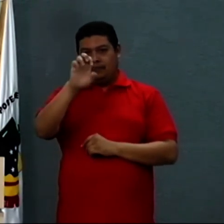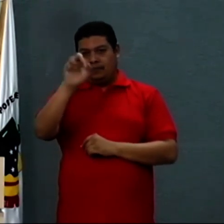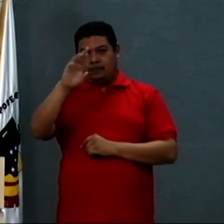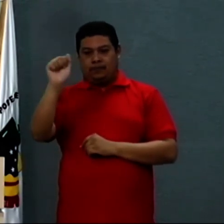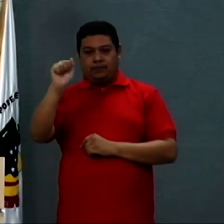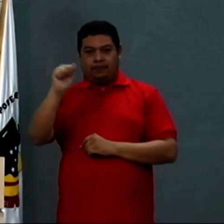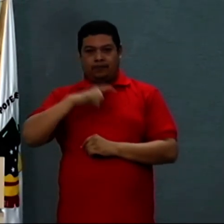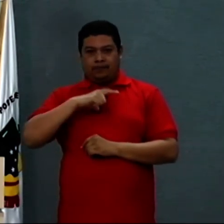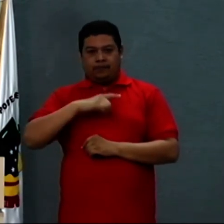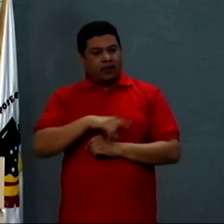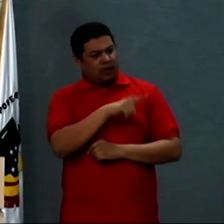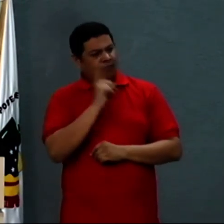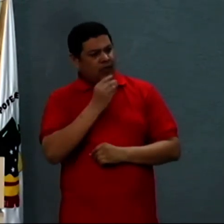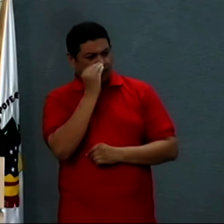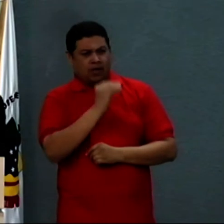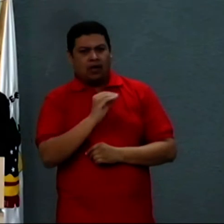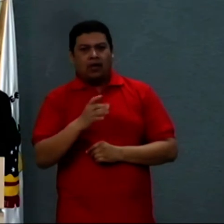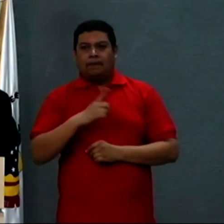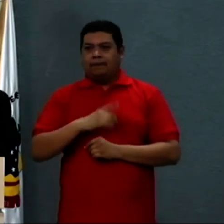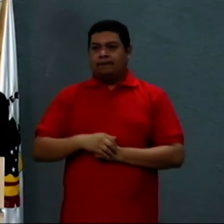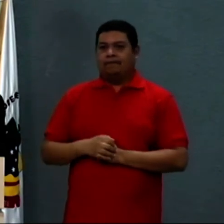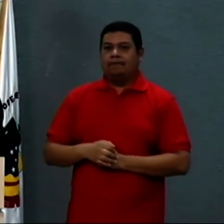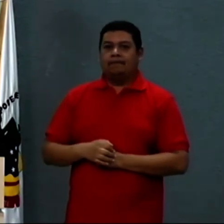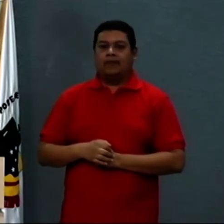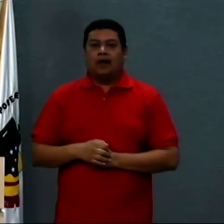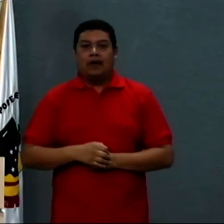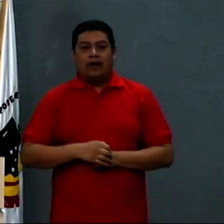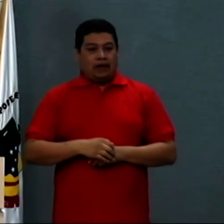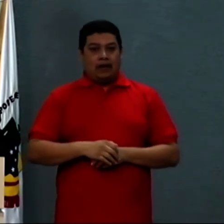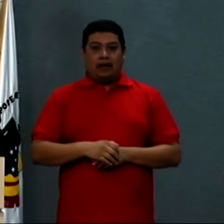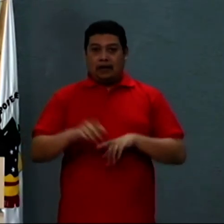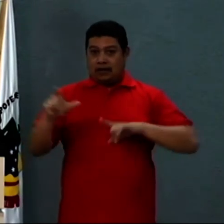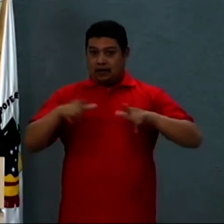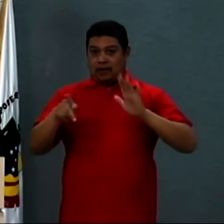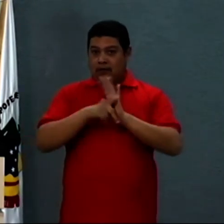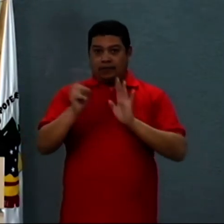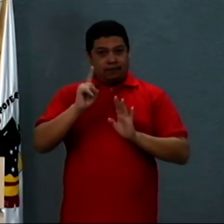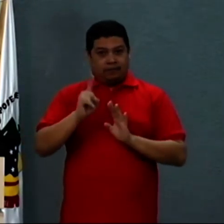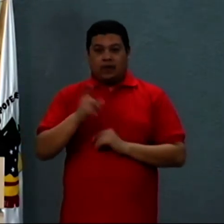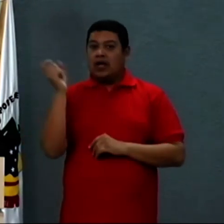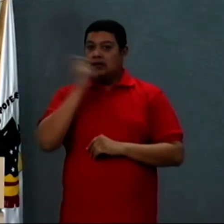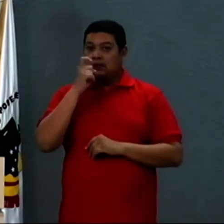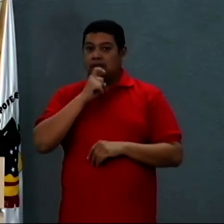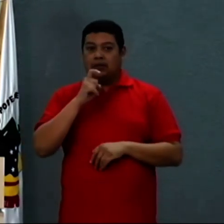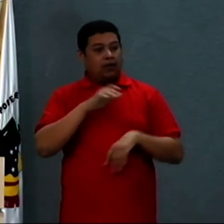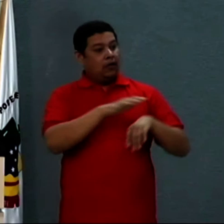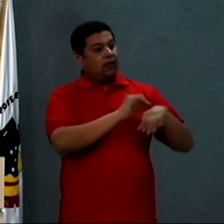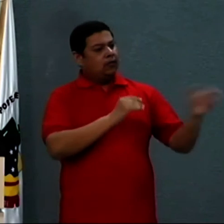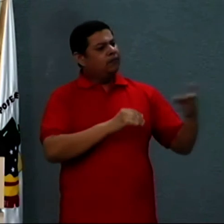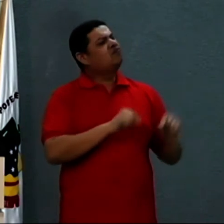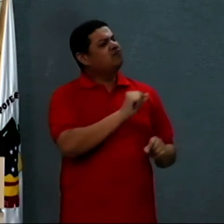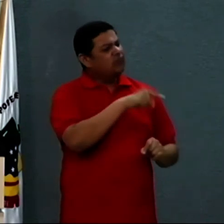empresa particular. Pessoal, é mentira. Eu estive lá, conversei com o próprio funcionário da prefeitura que